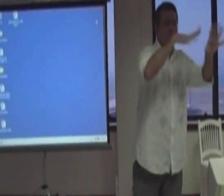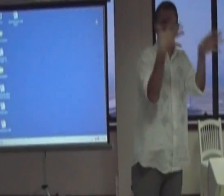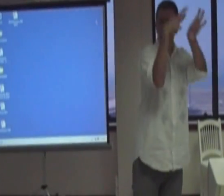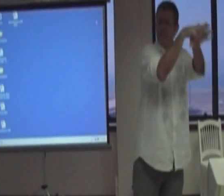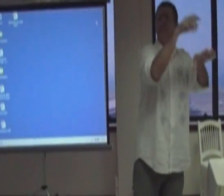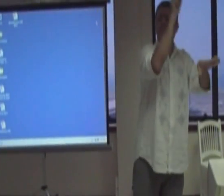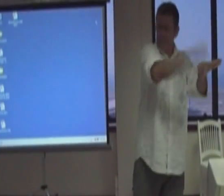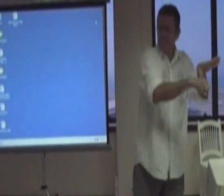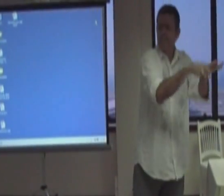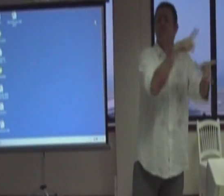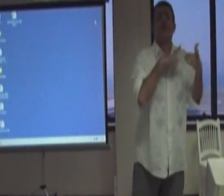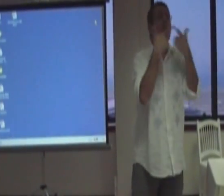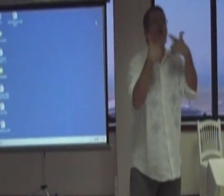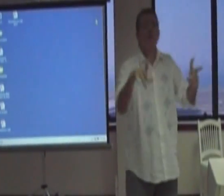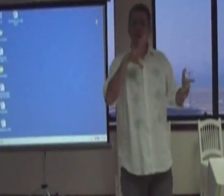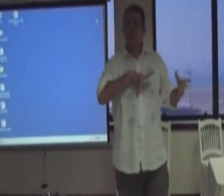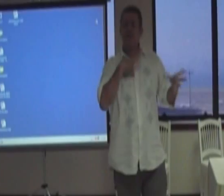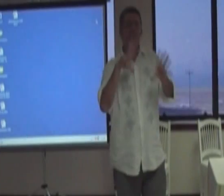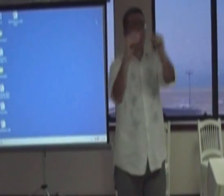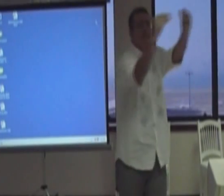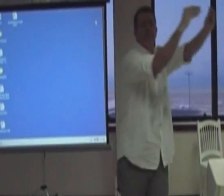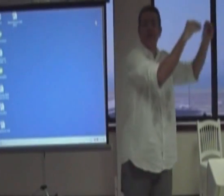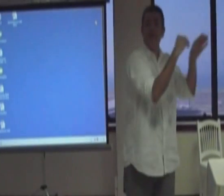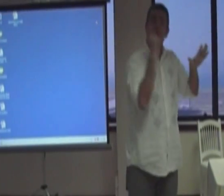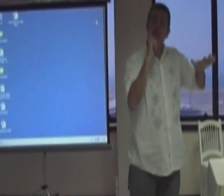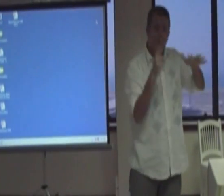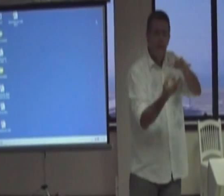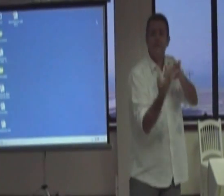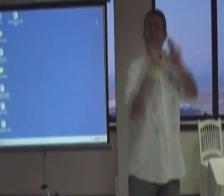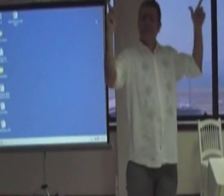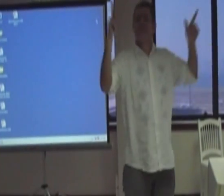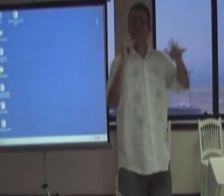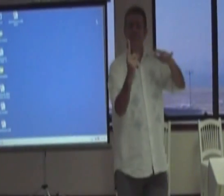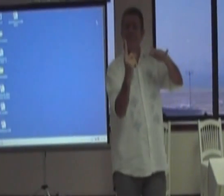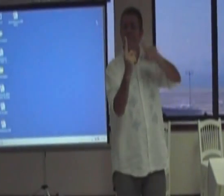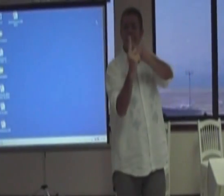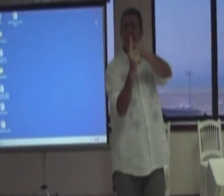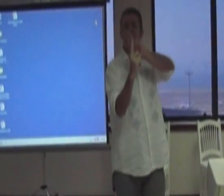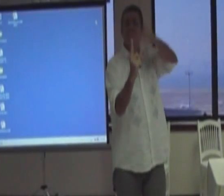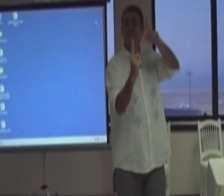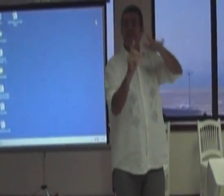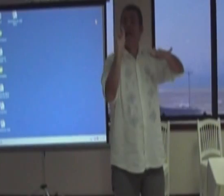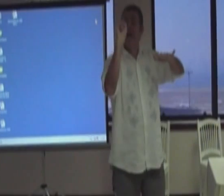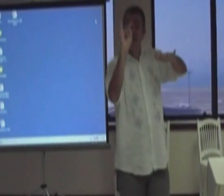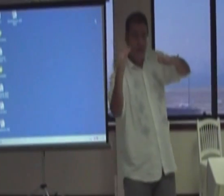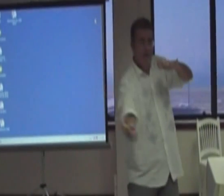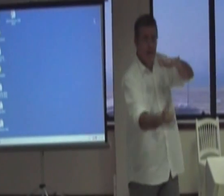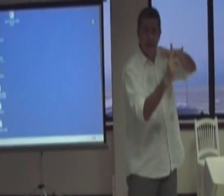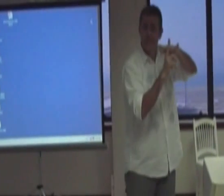É importante essa convivência com a diversidade com outras deficiências. Sendo que a maior parte das outras deficiências, elas trabalham com a